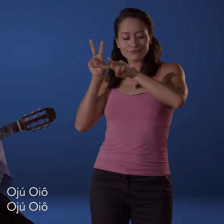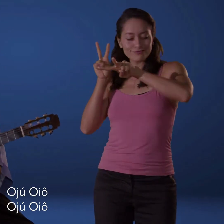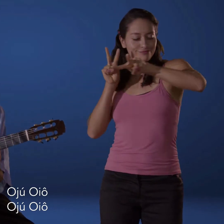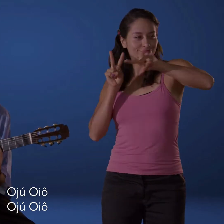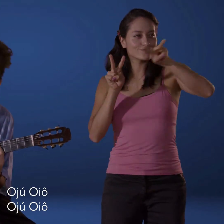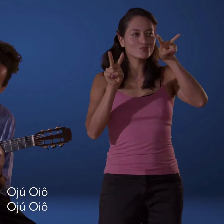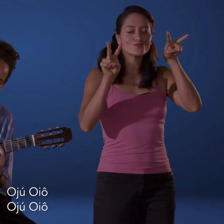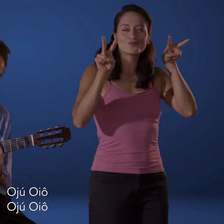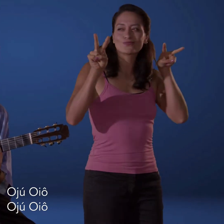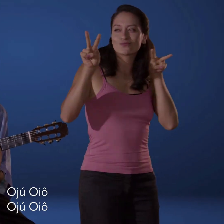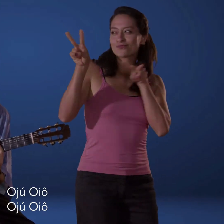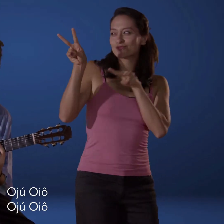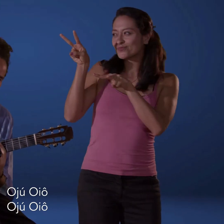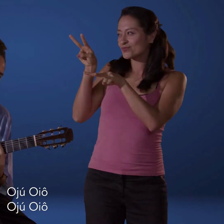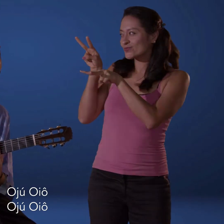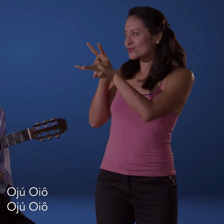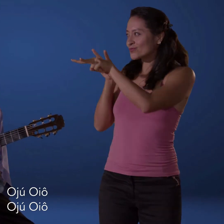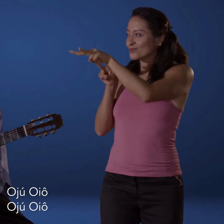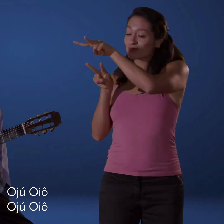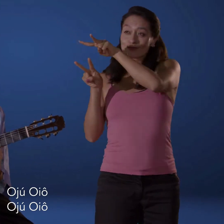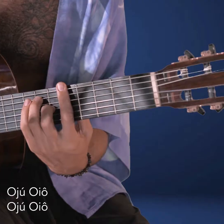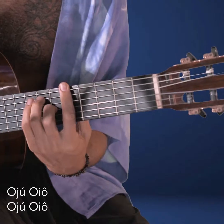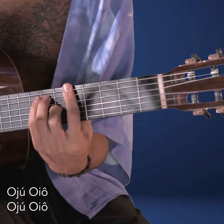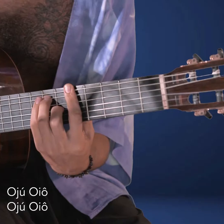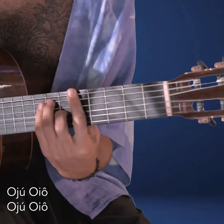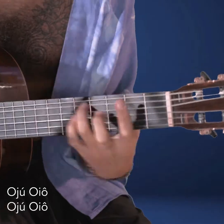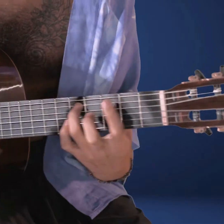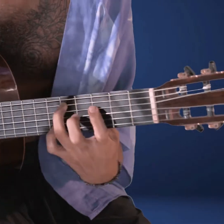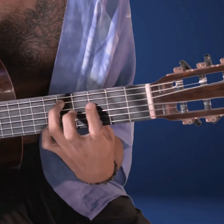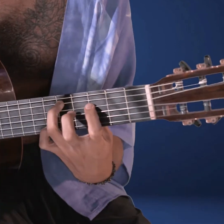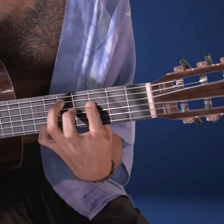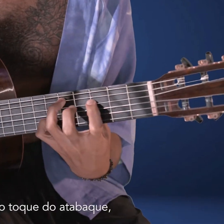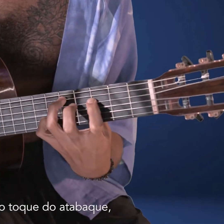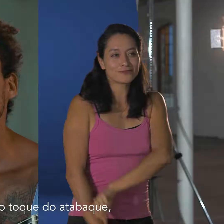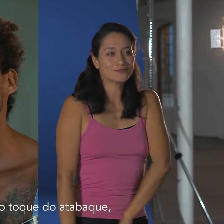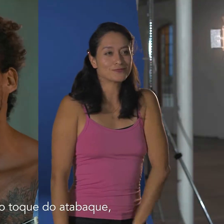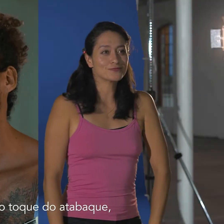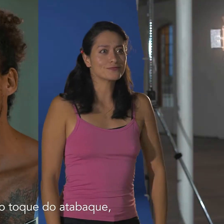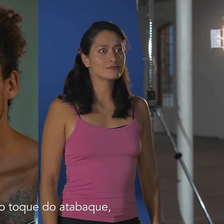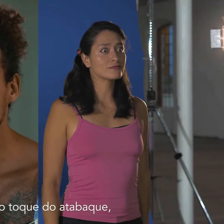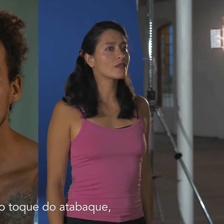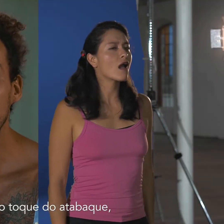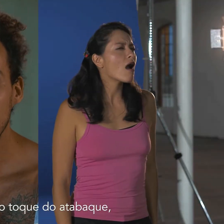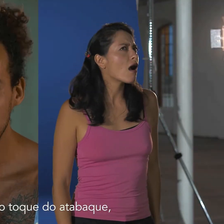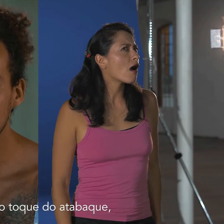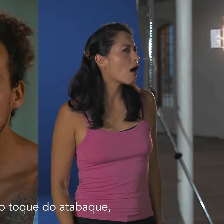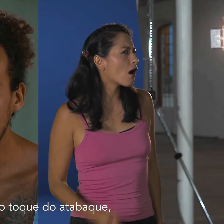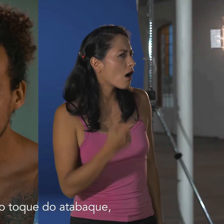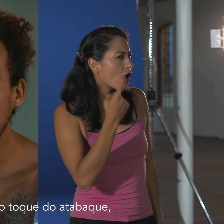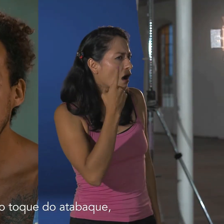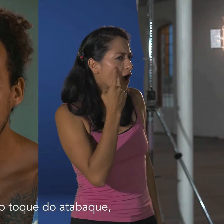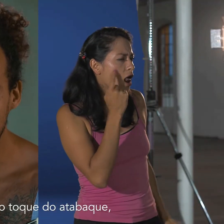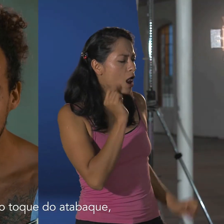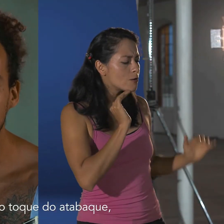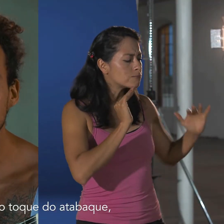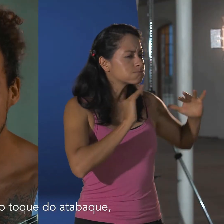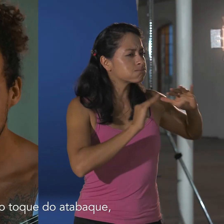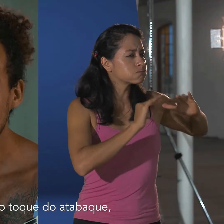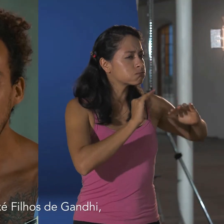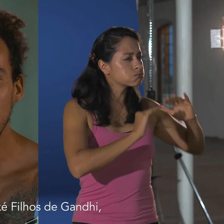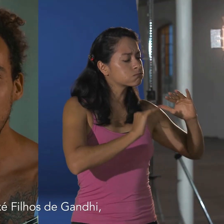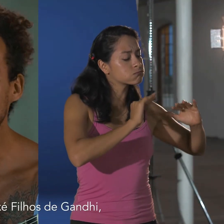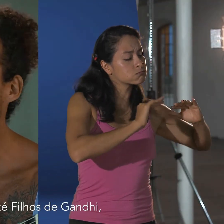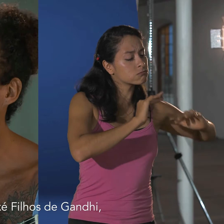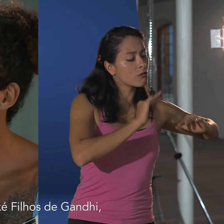oyo, oju oyo, oju oyo. Olhou para o toque do